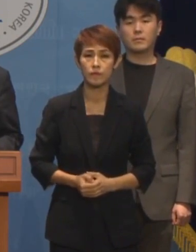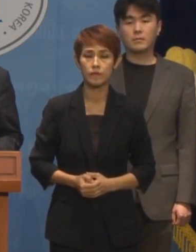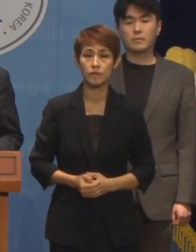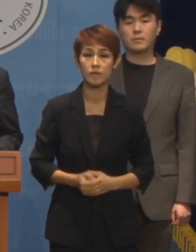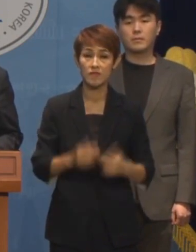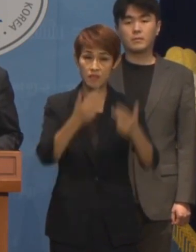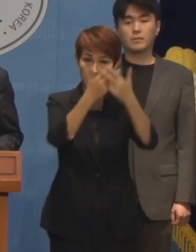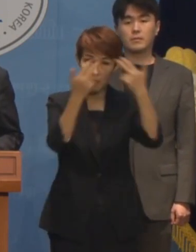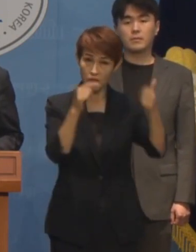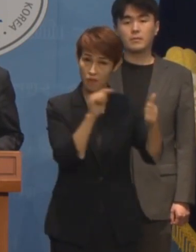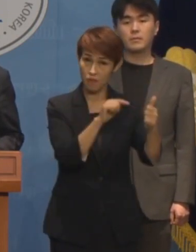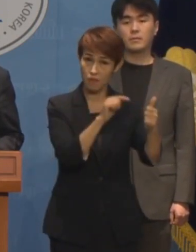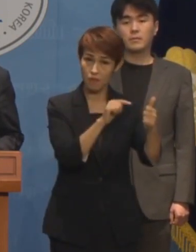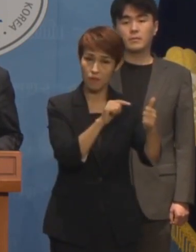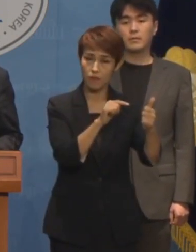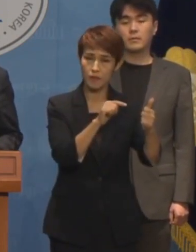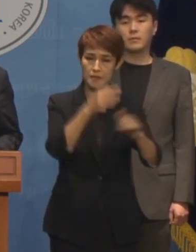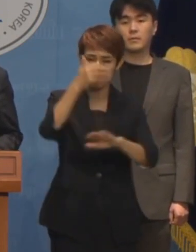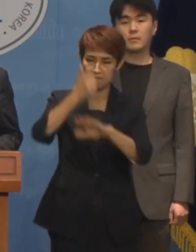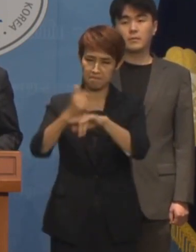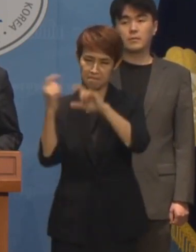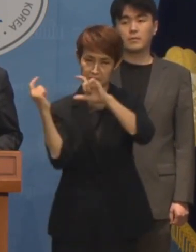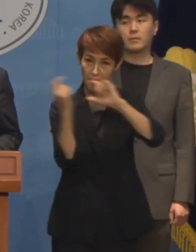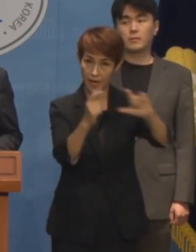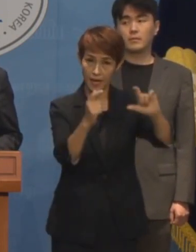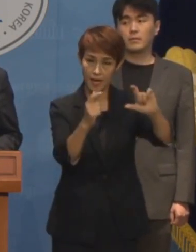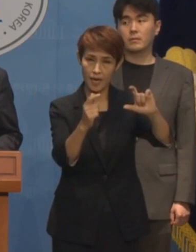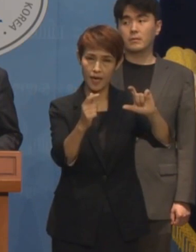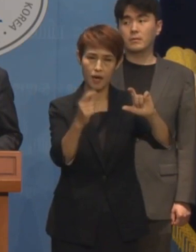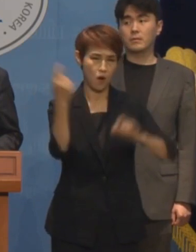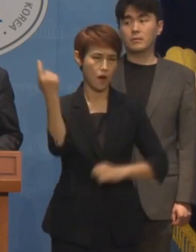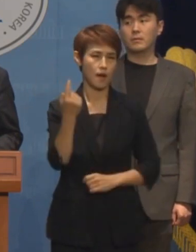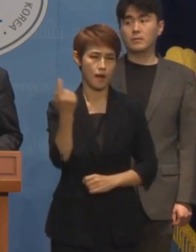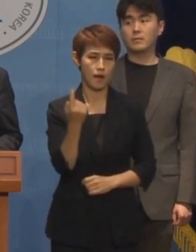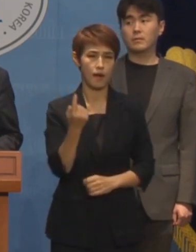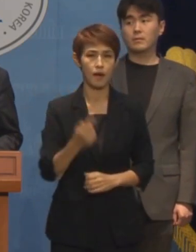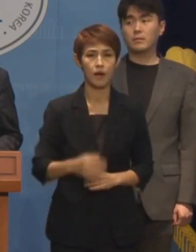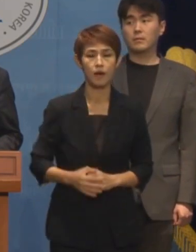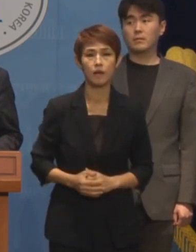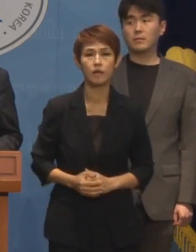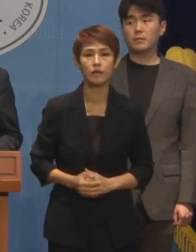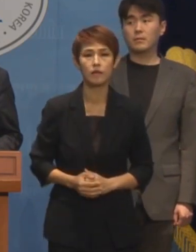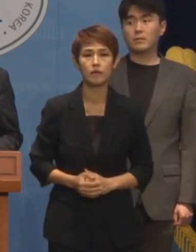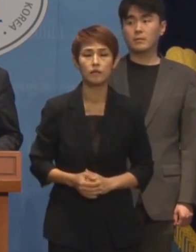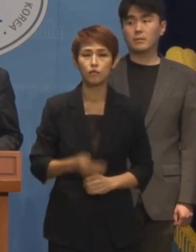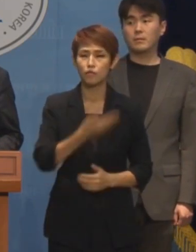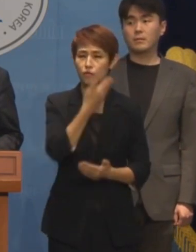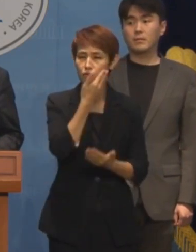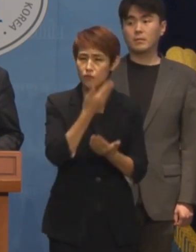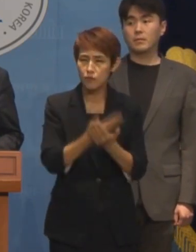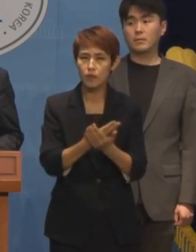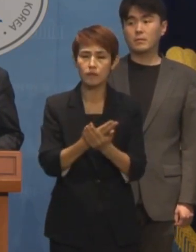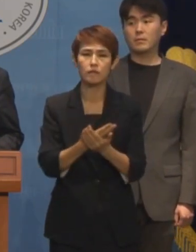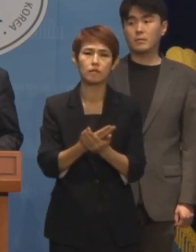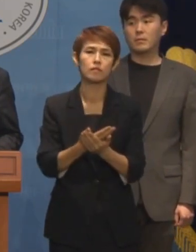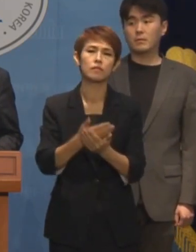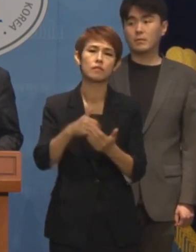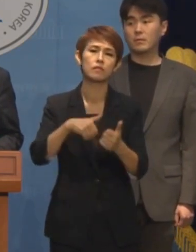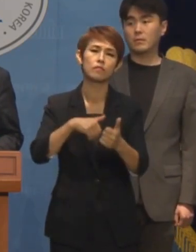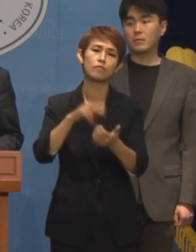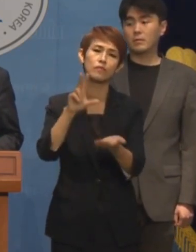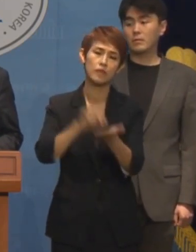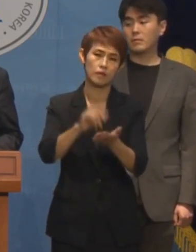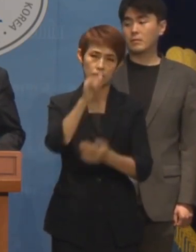피고에 대한 결심 공판과 선고를 앞두고 우리 앞에는 중대한 위기가 벌어지고 있습니다.